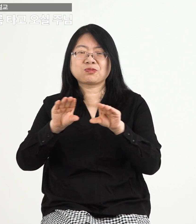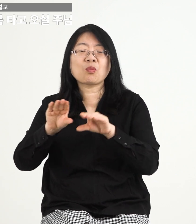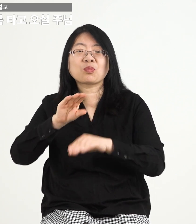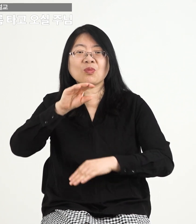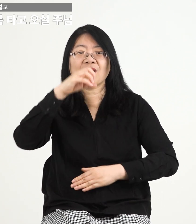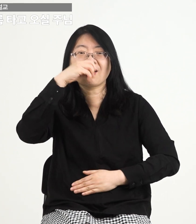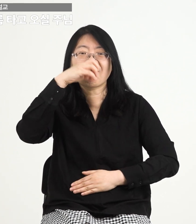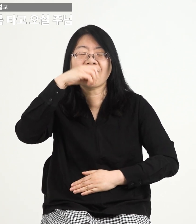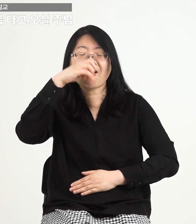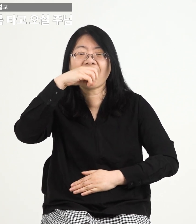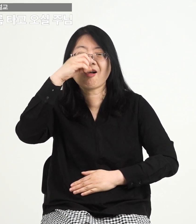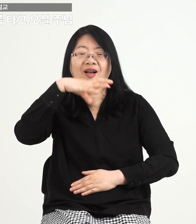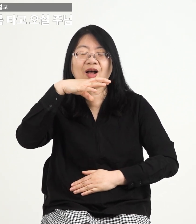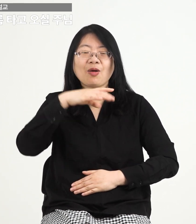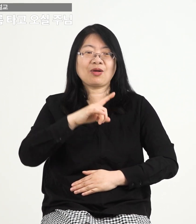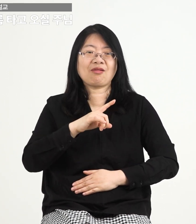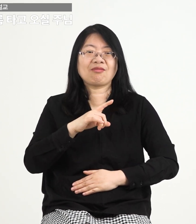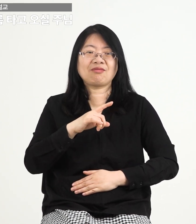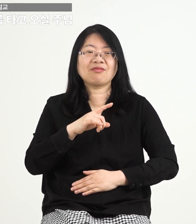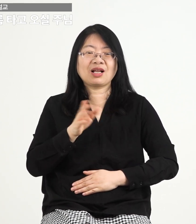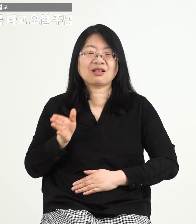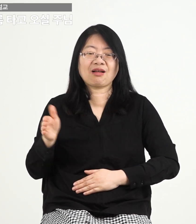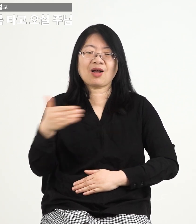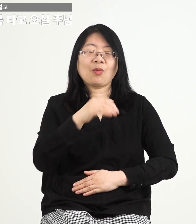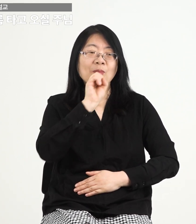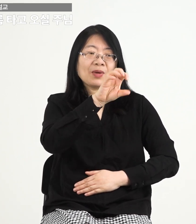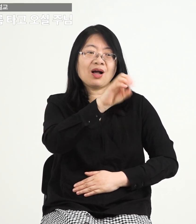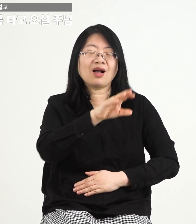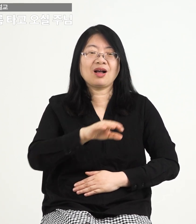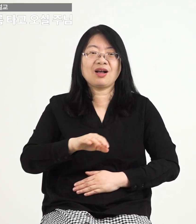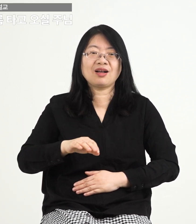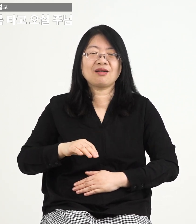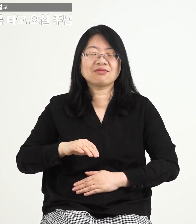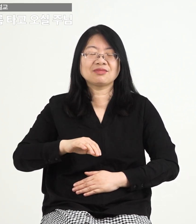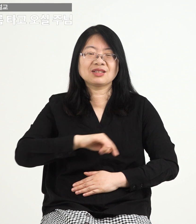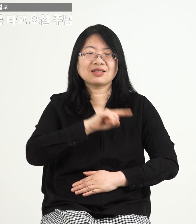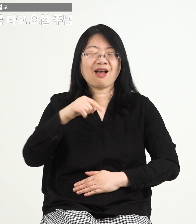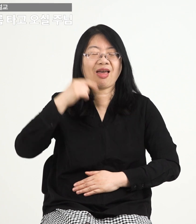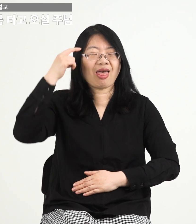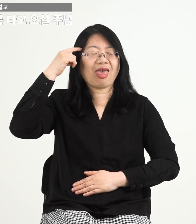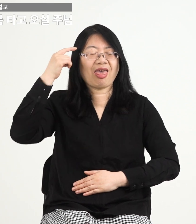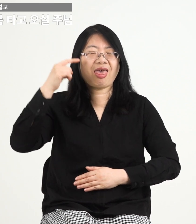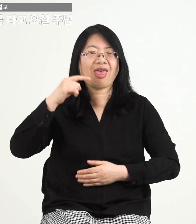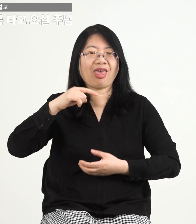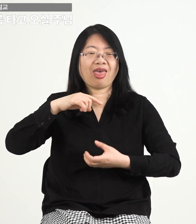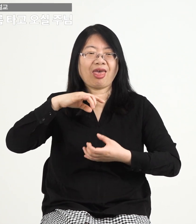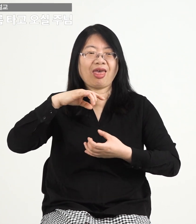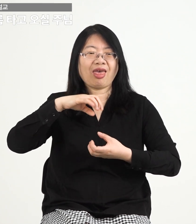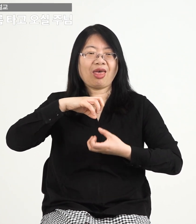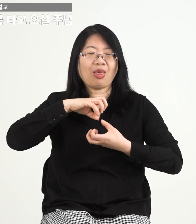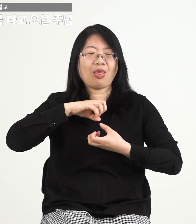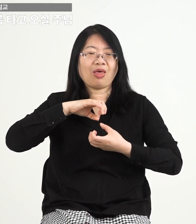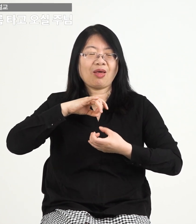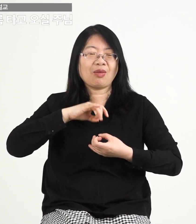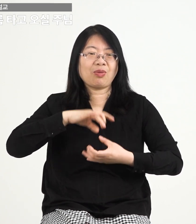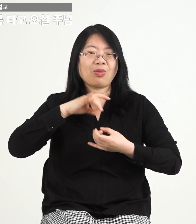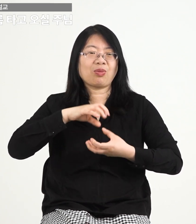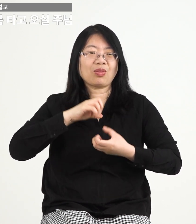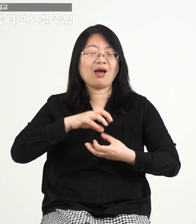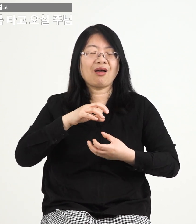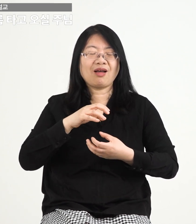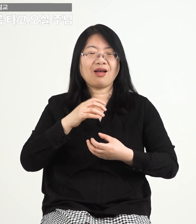이렇게 터석하게 얘기해 가지고는 다 자기 아전 인수격으로 해석을 해버리니까 아주 정확하게